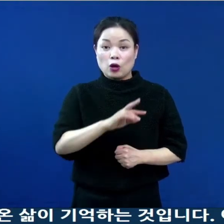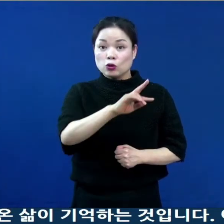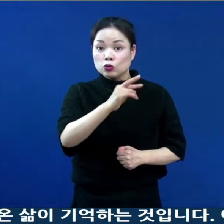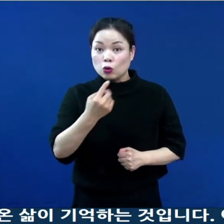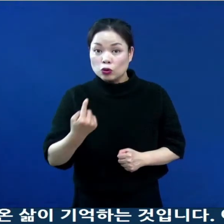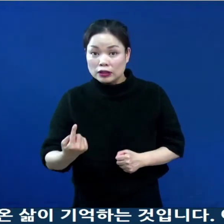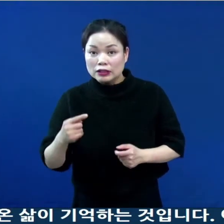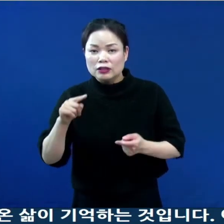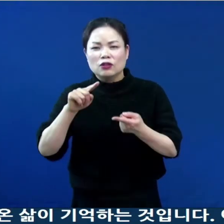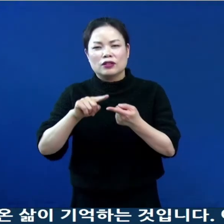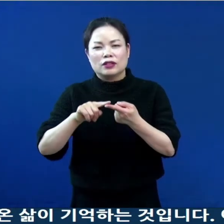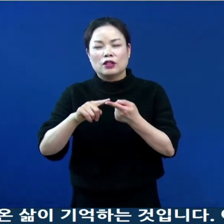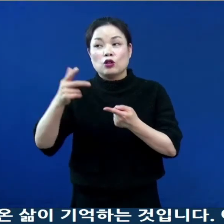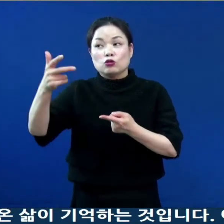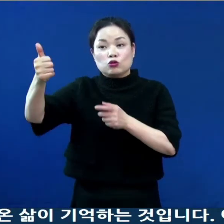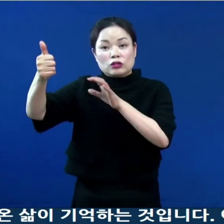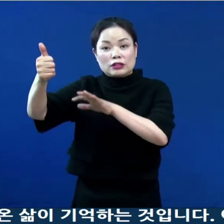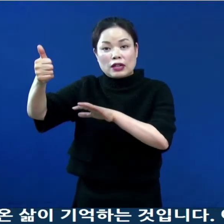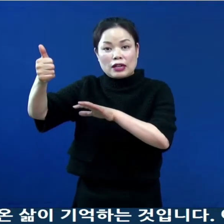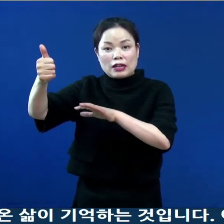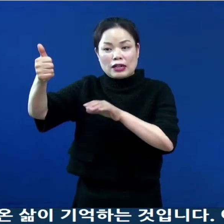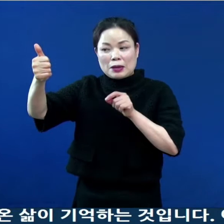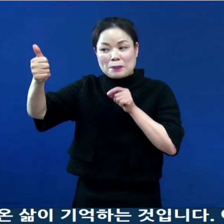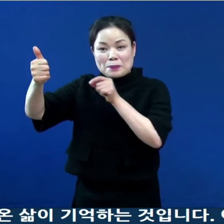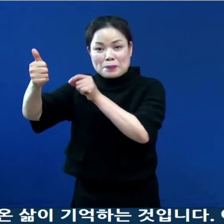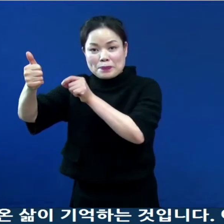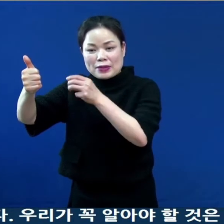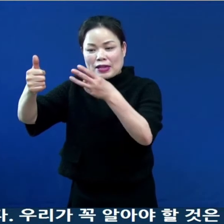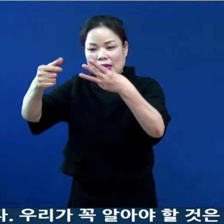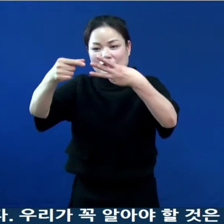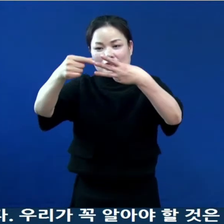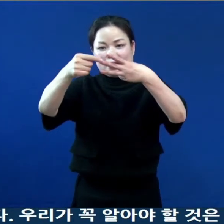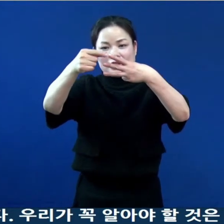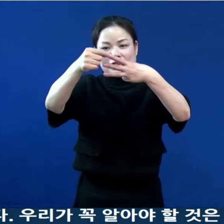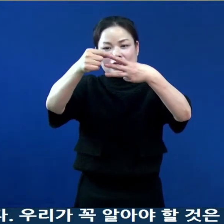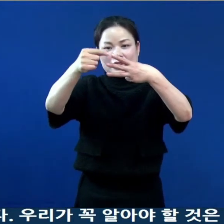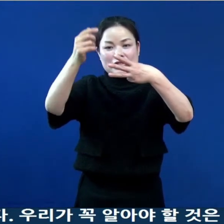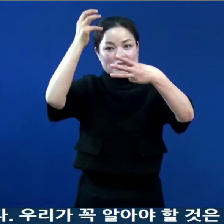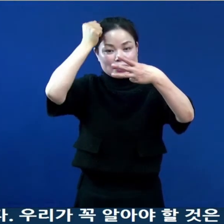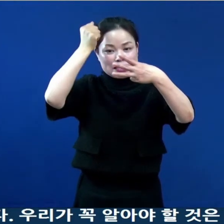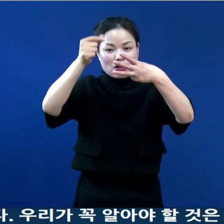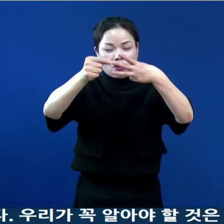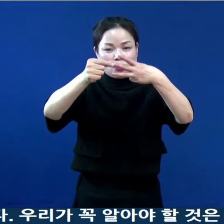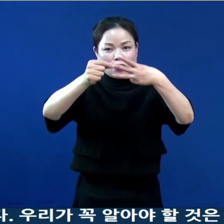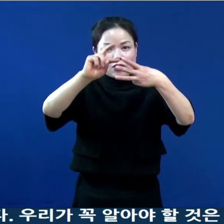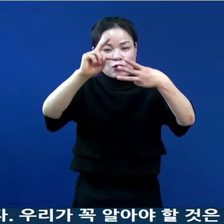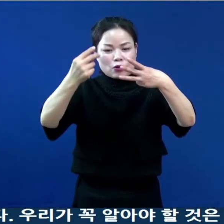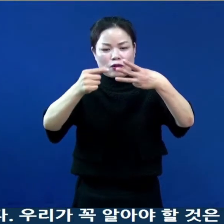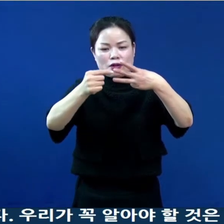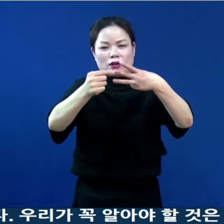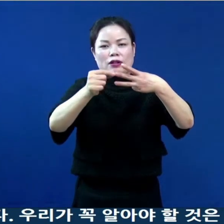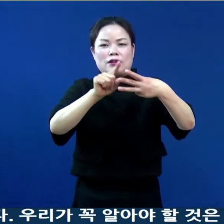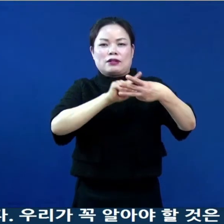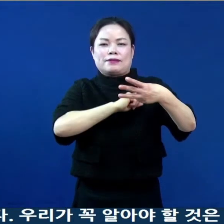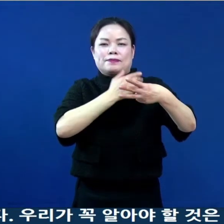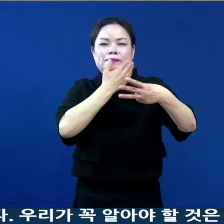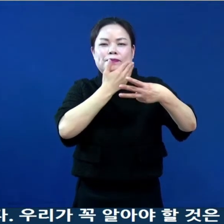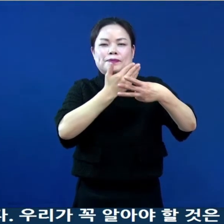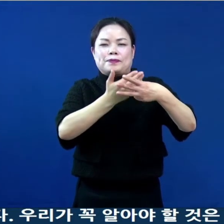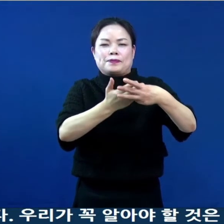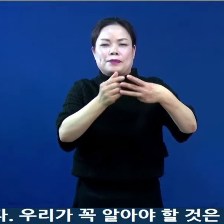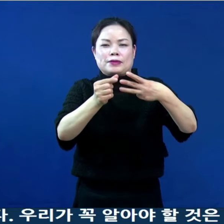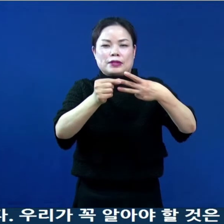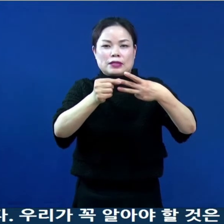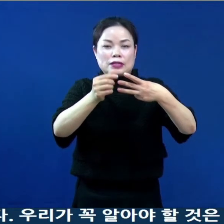돌이키는 것은 사실은 주님께 가까이 가는 이 세 가지, 기억하는 것, 돌이키는 것, 깨우는 것이 가장 중요합니다. 기억하는